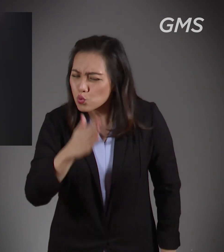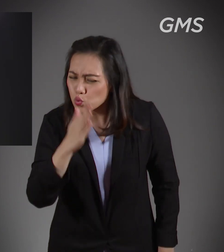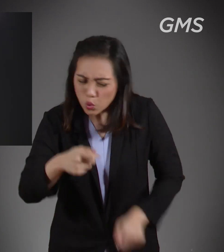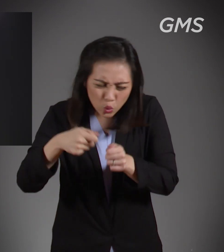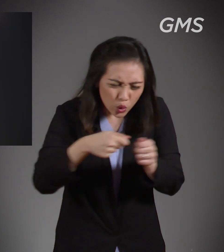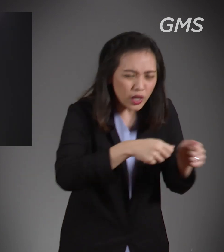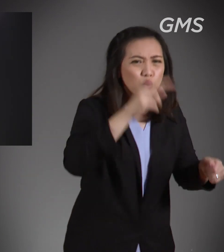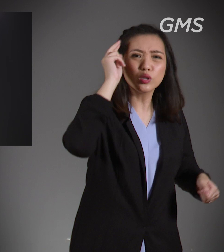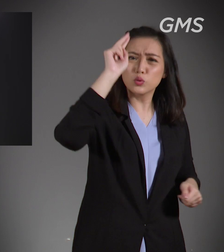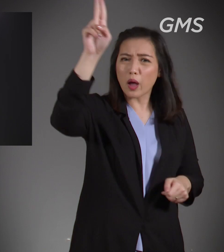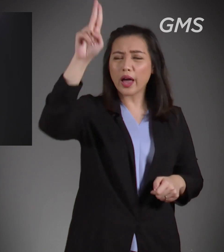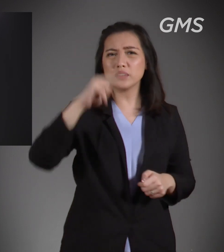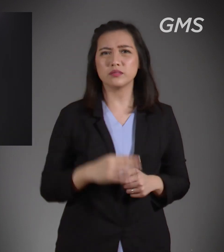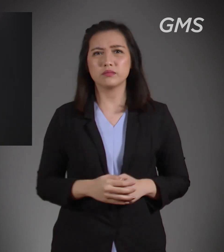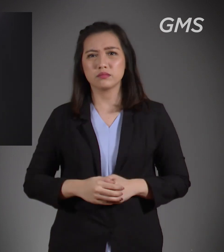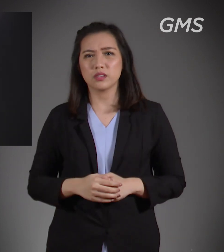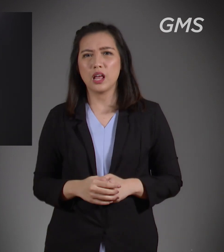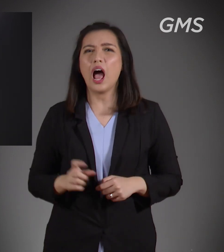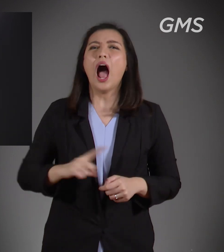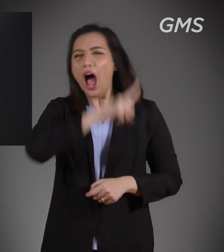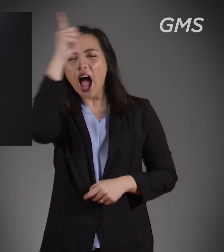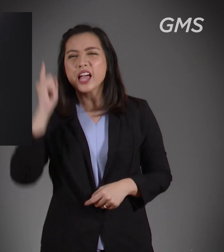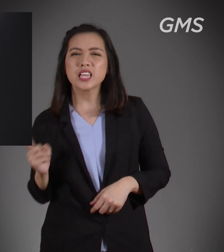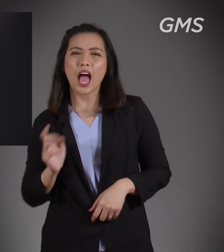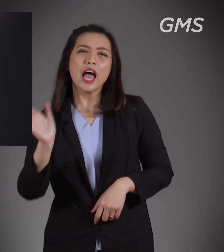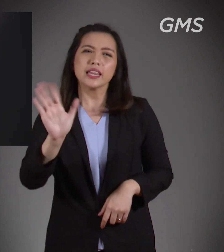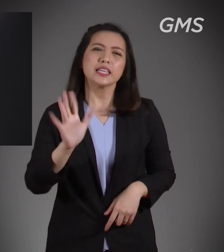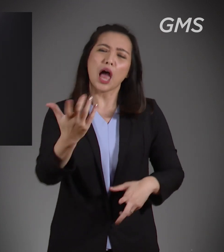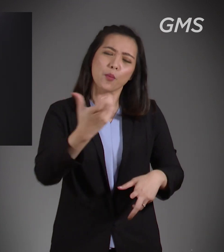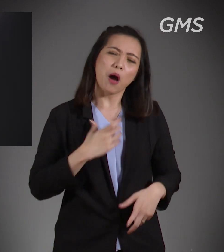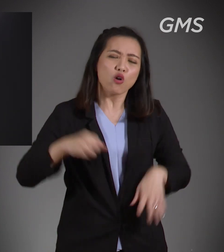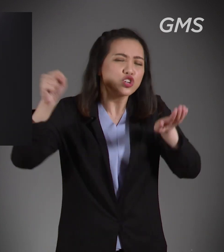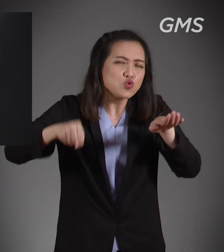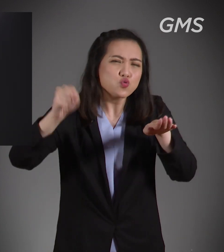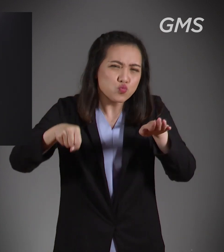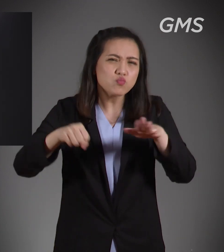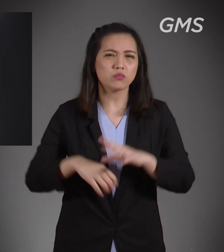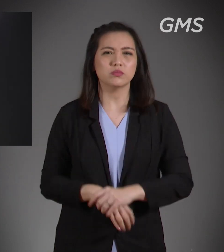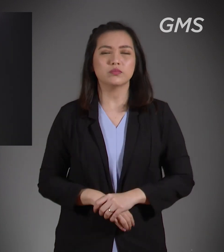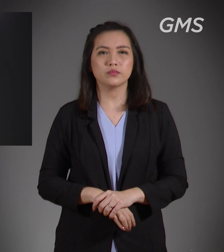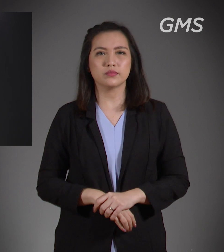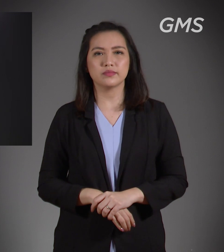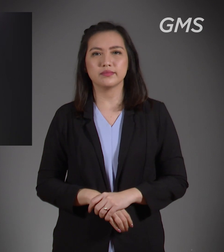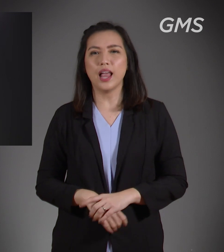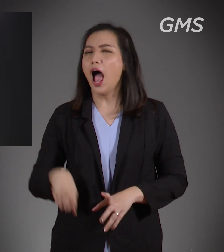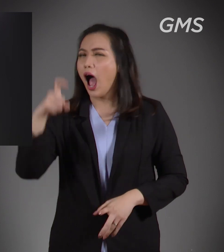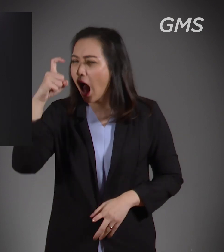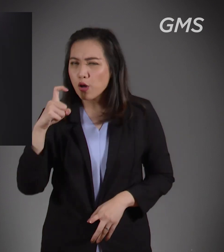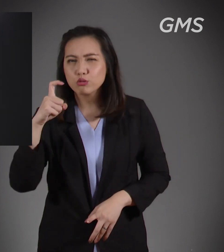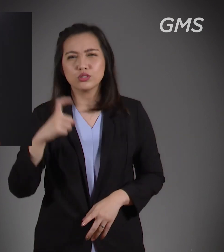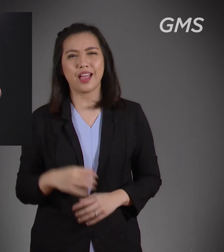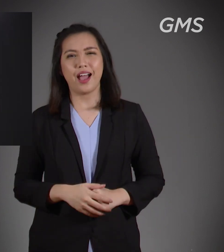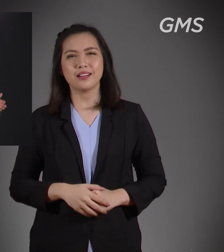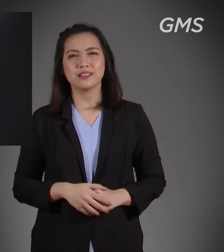taraf, Tuhan asal gak hukum gua. Kok gitu ya? Harusnya dia harus kejar